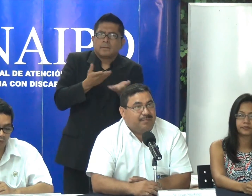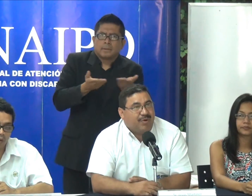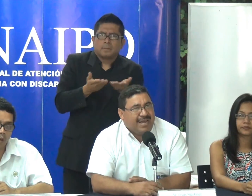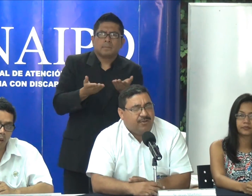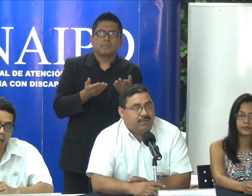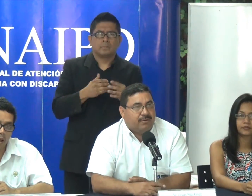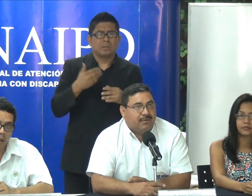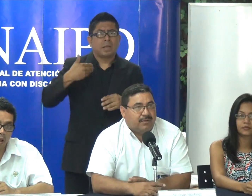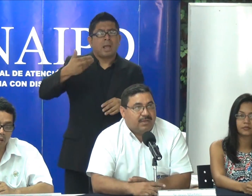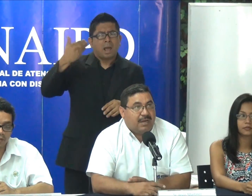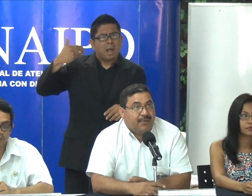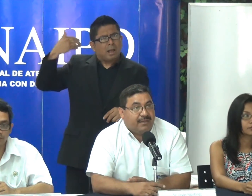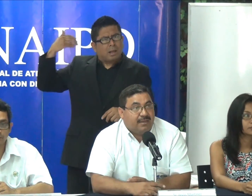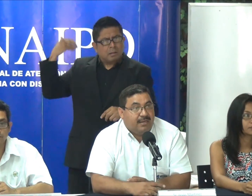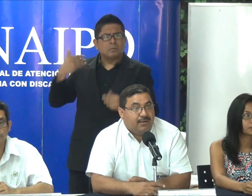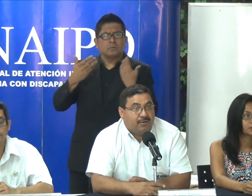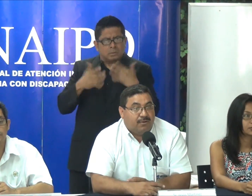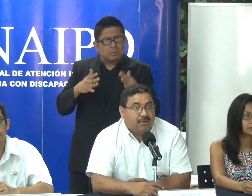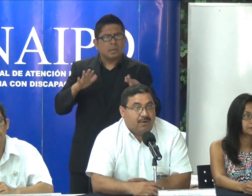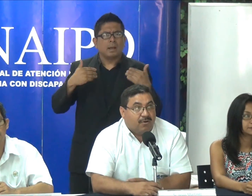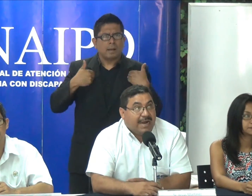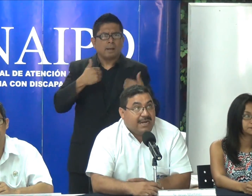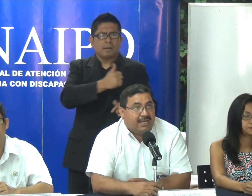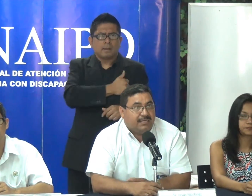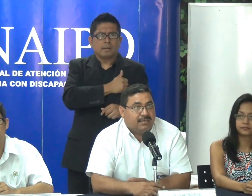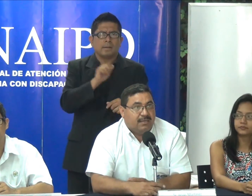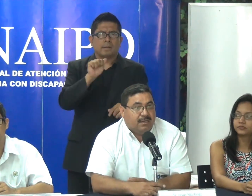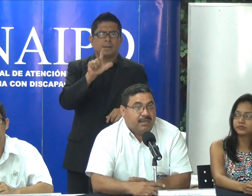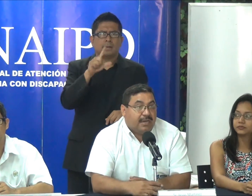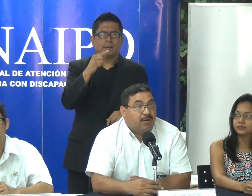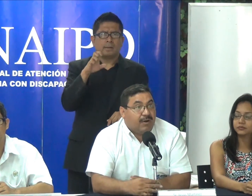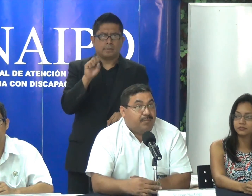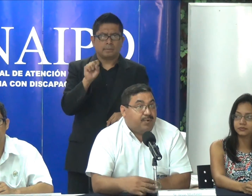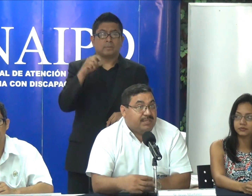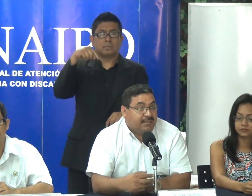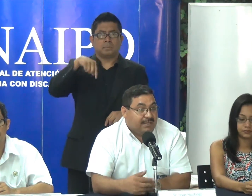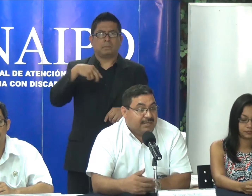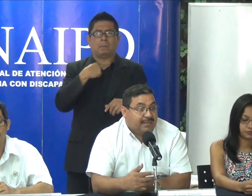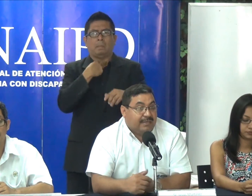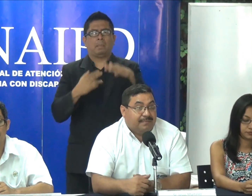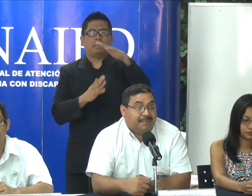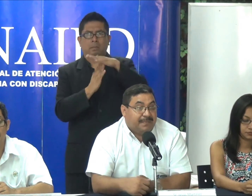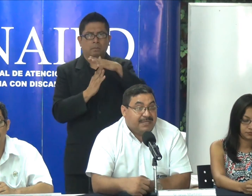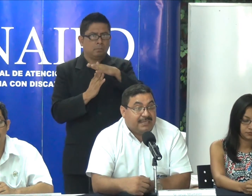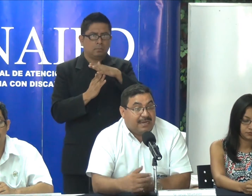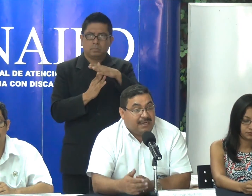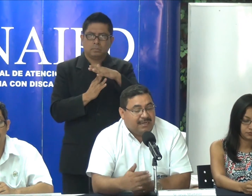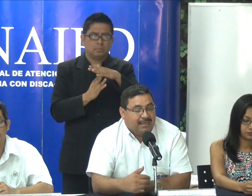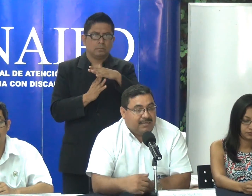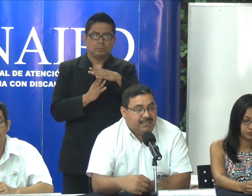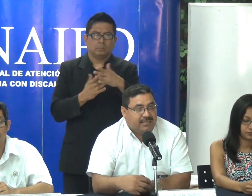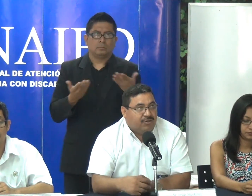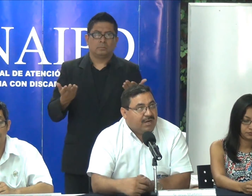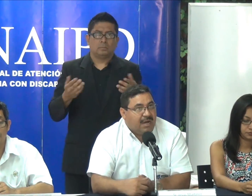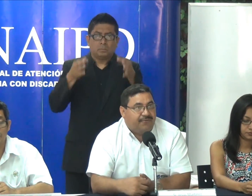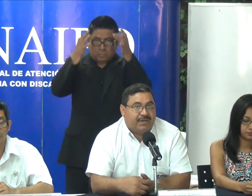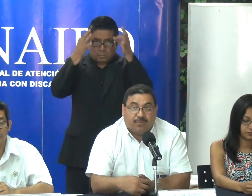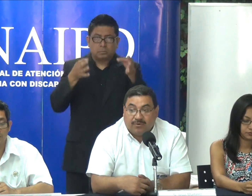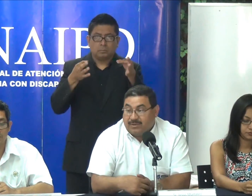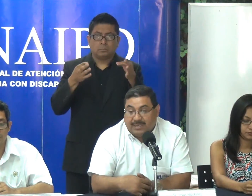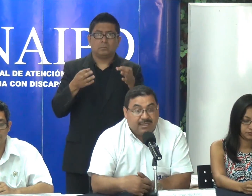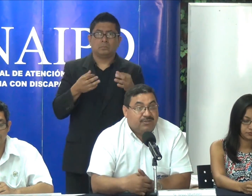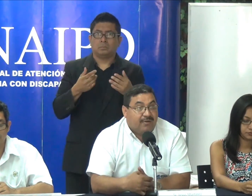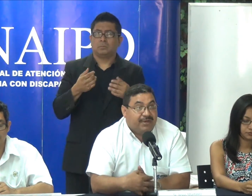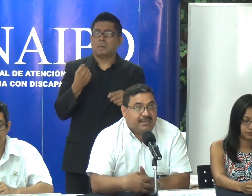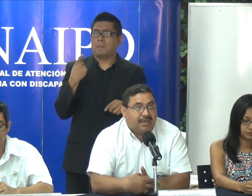servicios que por años habían tenido con Alges y que ahora pues esa decisión,